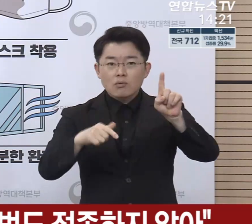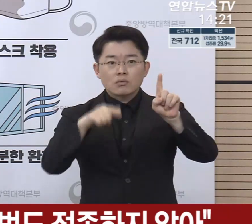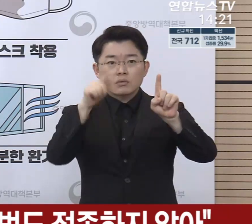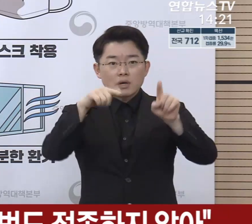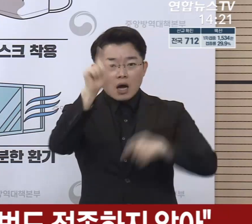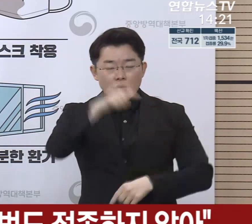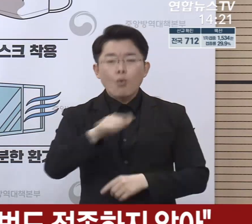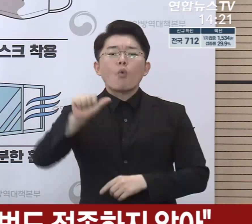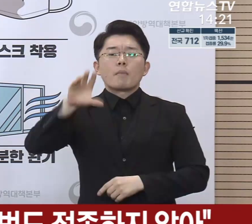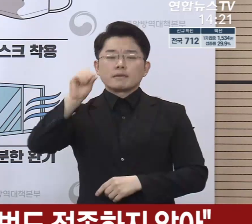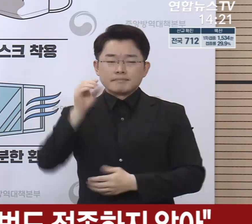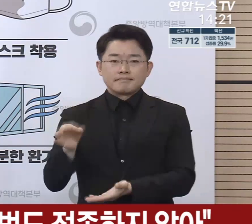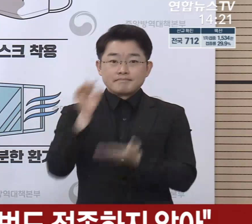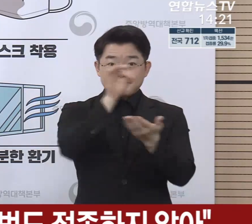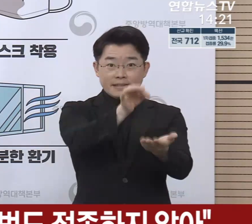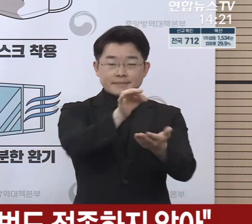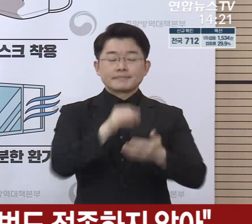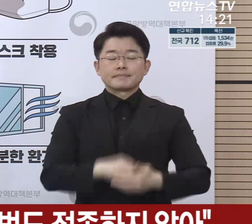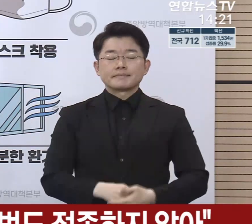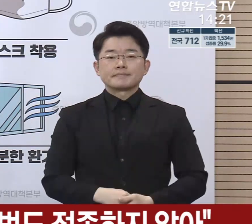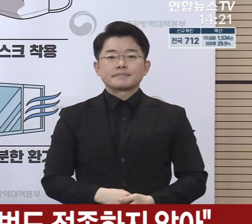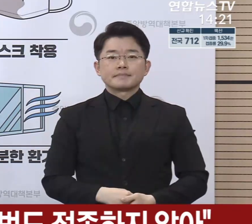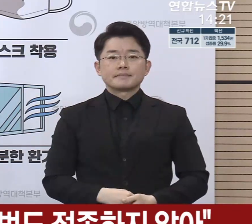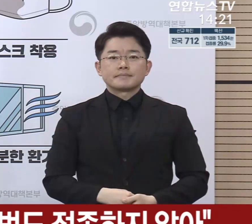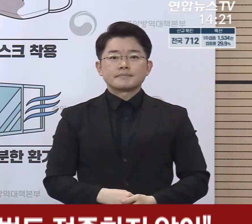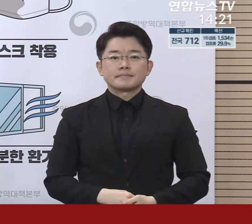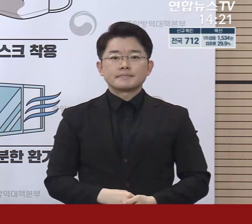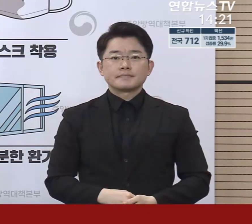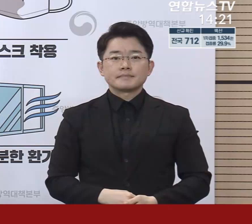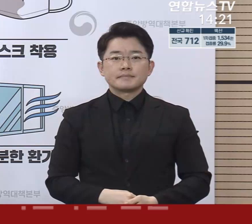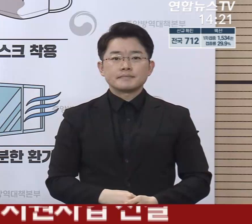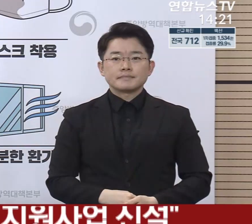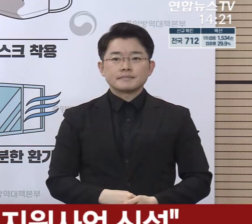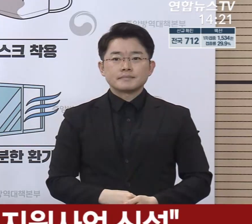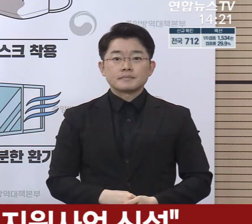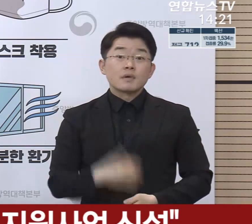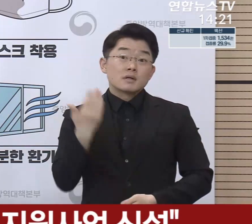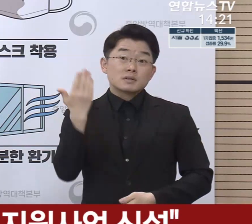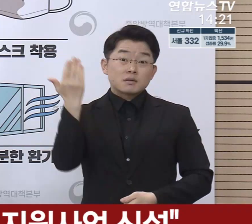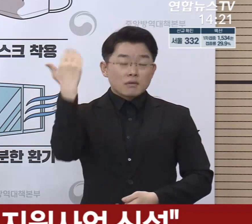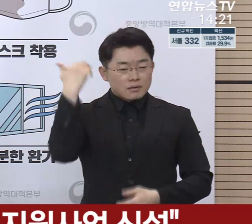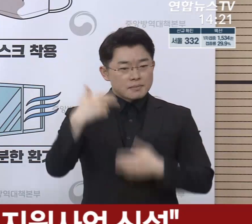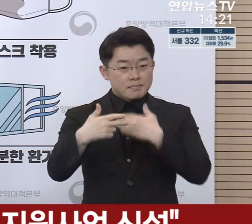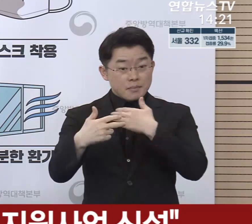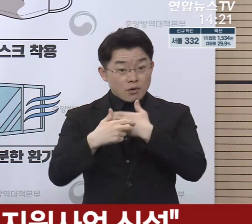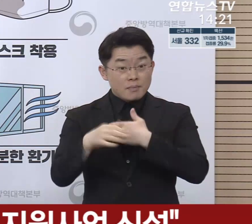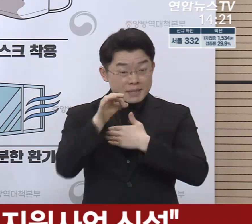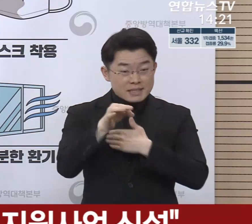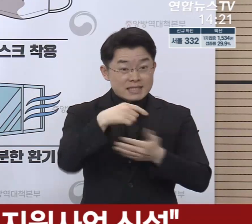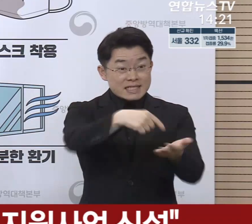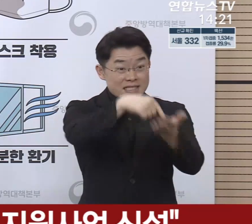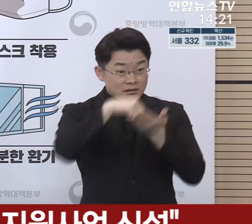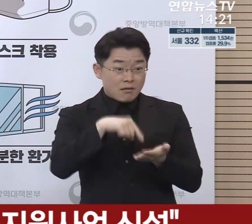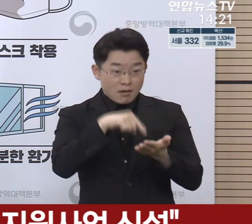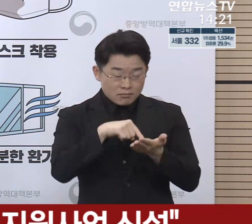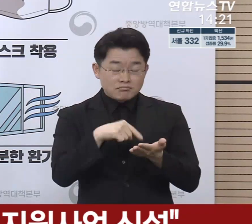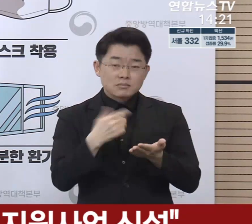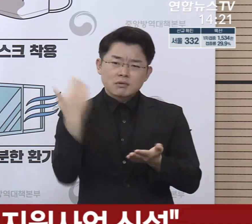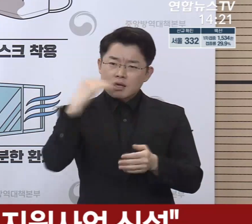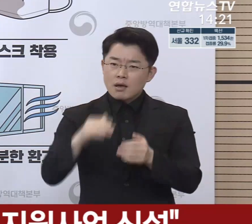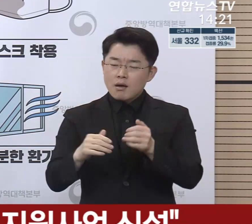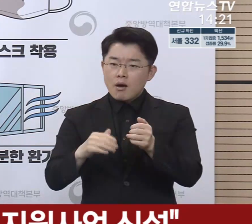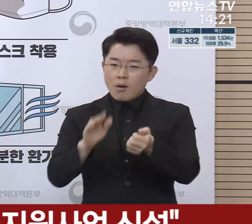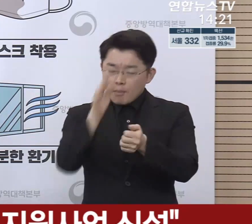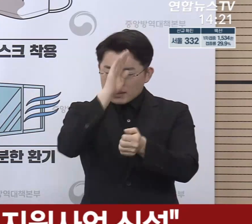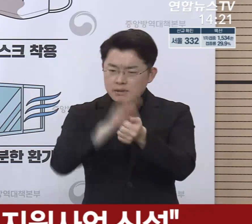간병비를 동일하게 지원하도록 지침을 개선을 하였고 이미 의료비 지원을 신청한 분들에게도 소급하여